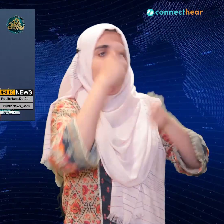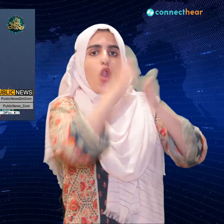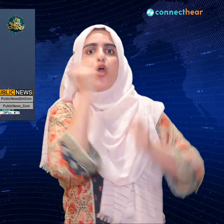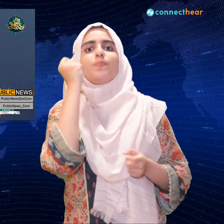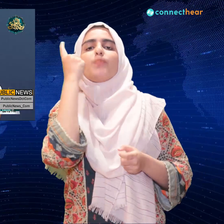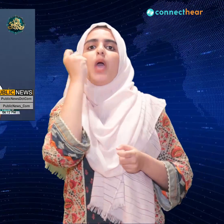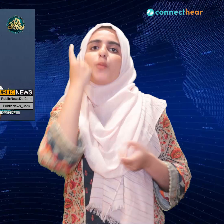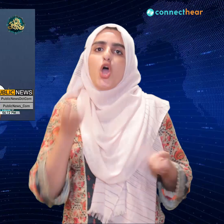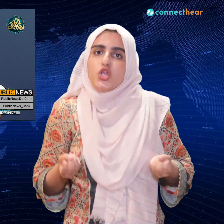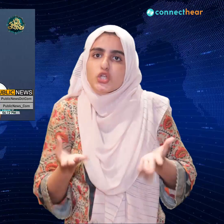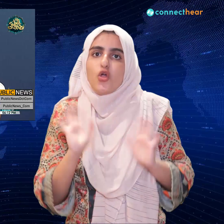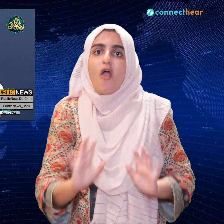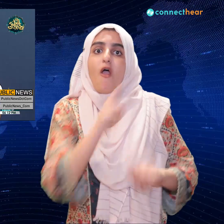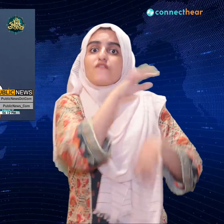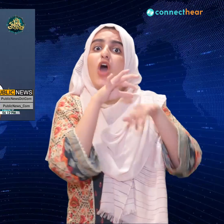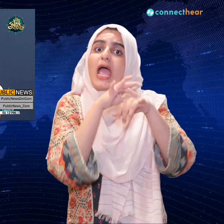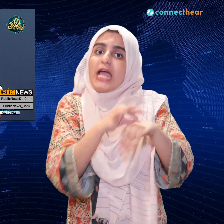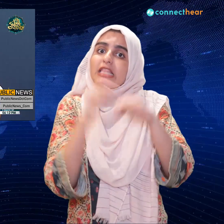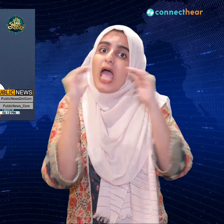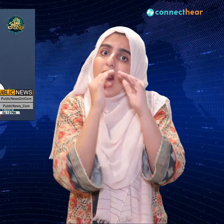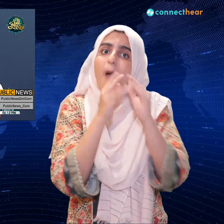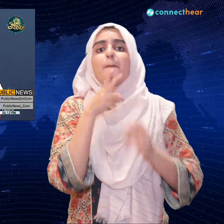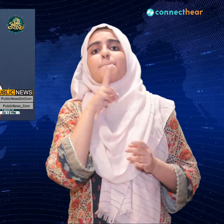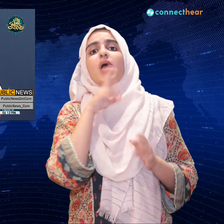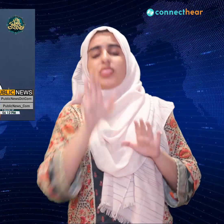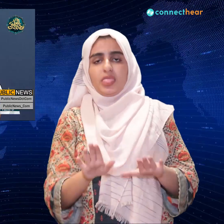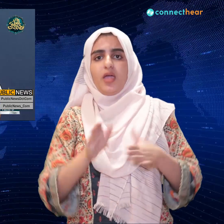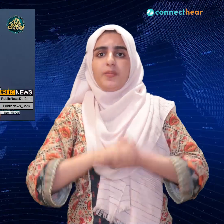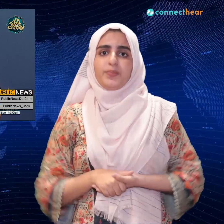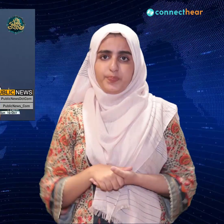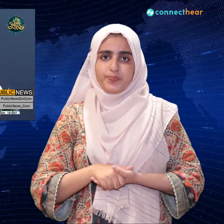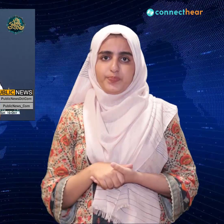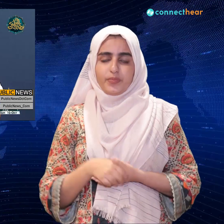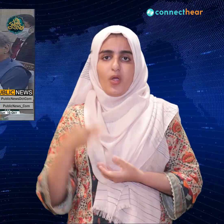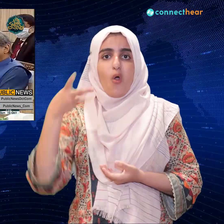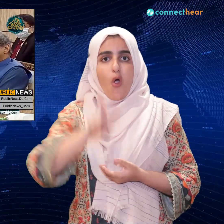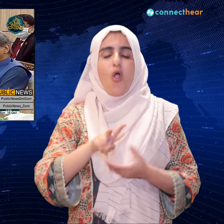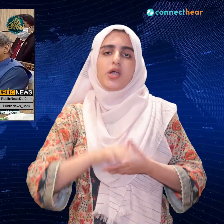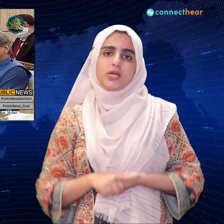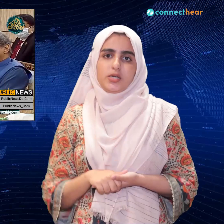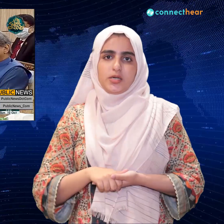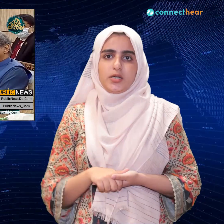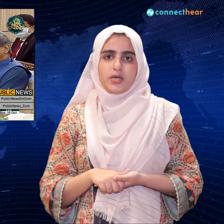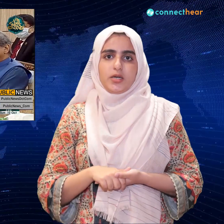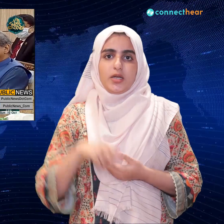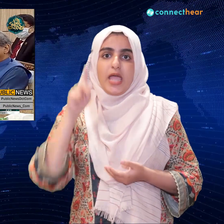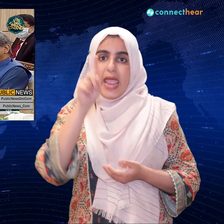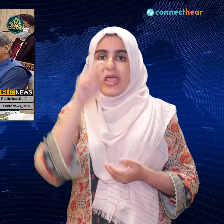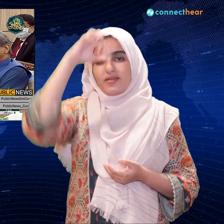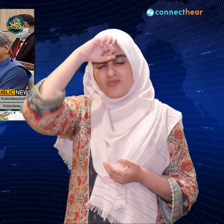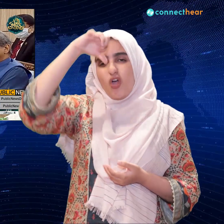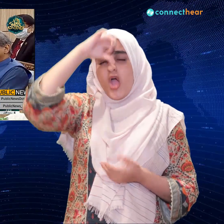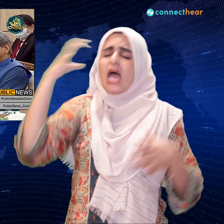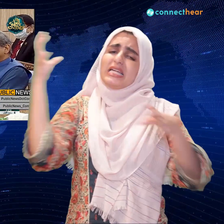گا کہ یہ تو ایک انسانیت کا دین ہے. اس کے بعد پھر اس کے اندر ایک اسکالر جو ہوگا, یہ سب